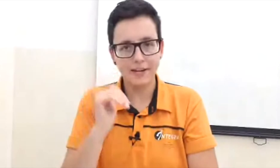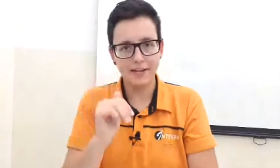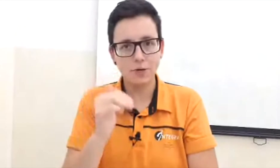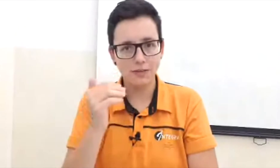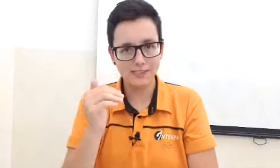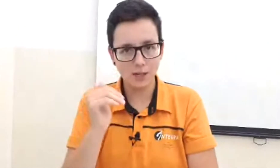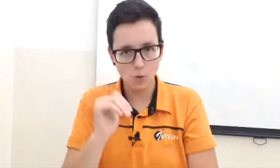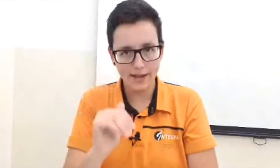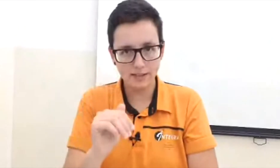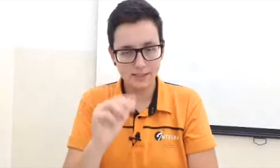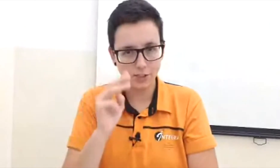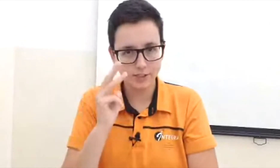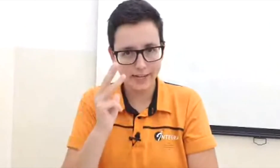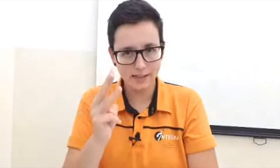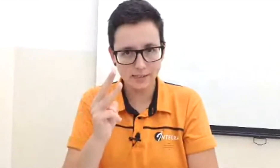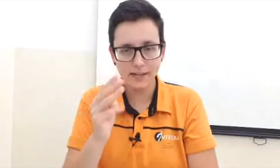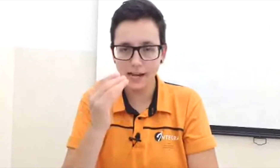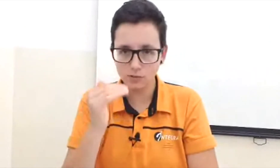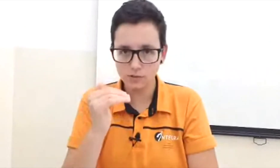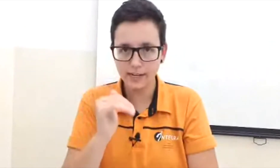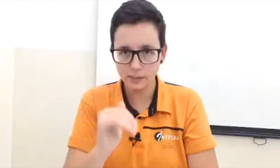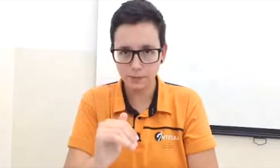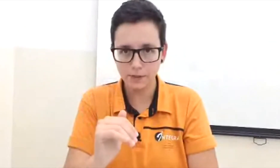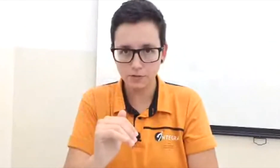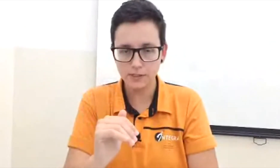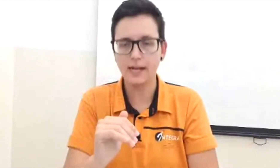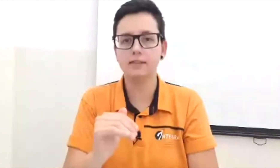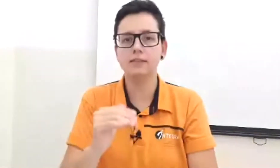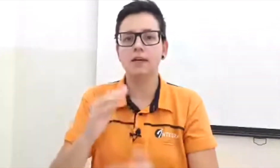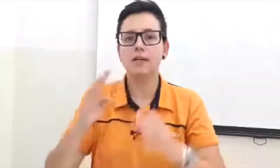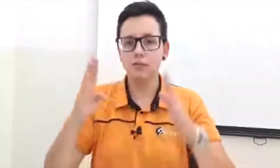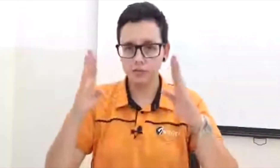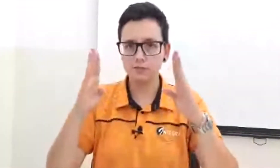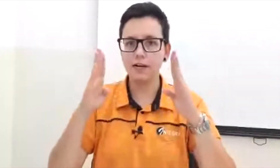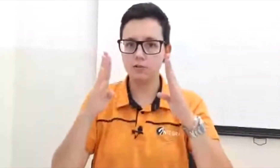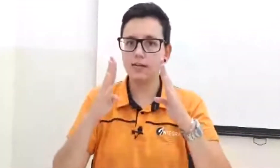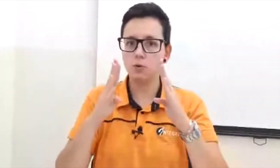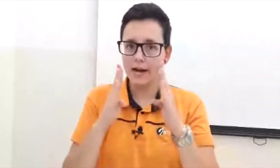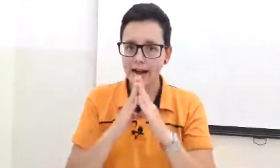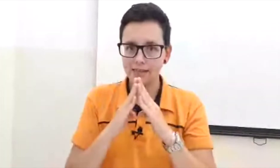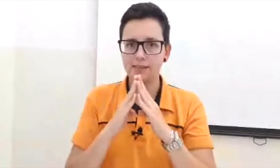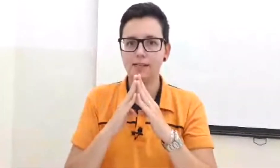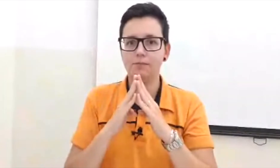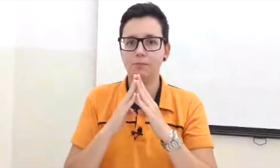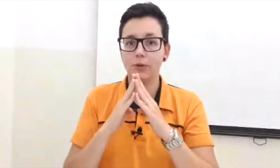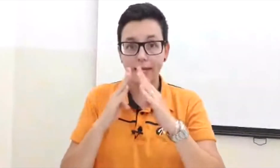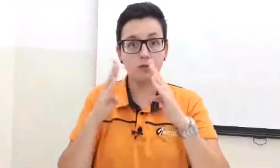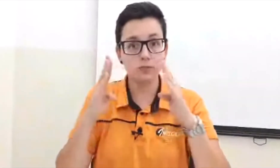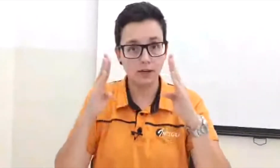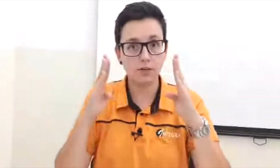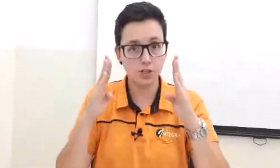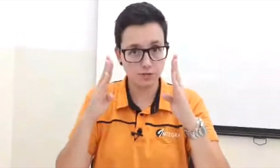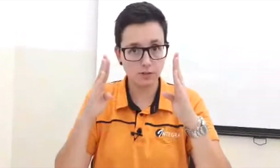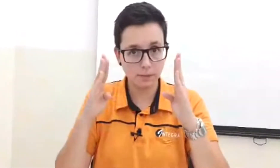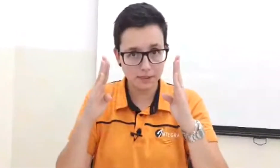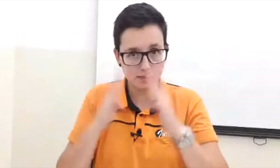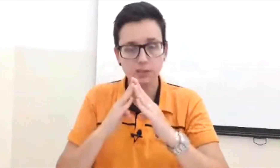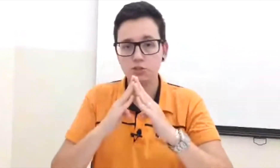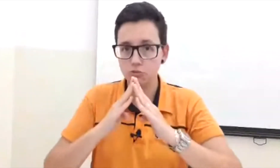aqui uma sequência de 3 sinais, os 3 primeiros sinais, que você vai usar o casa, porque ele é um sinal que a gente vai usar bastante nos